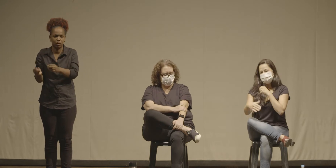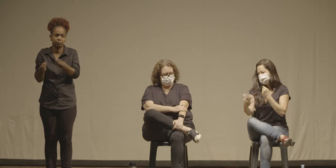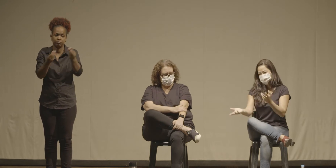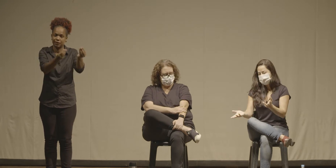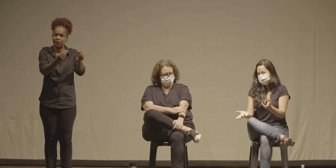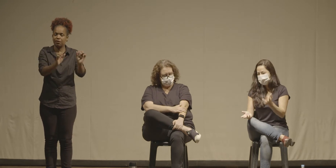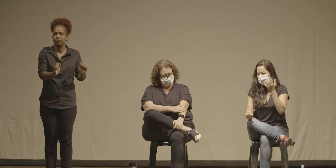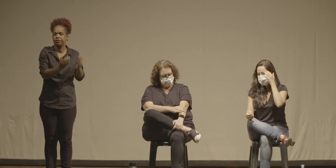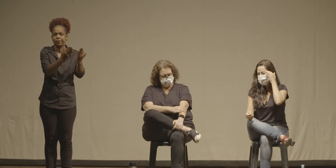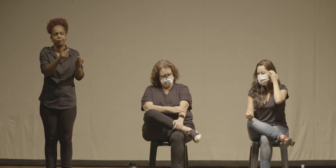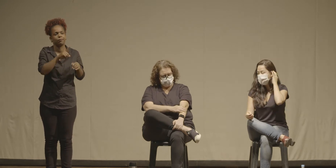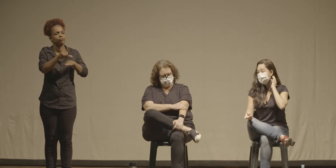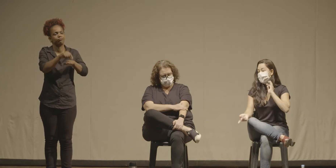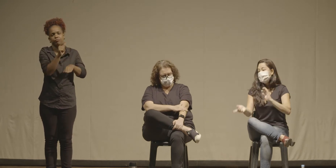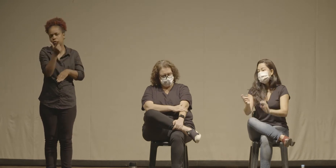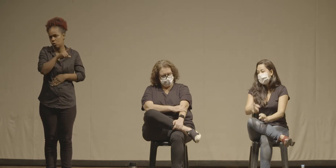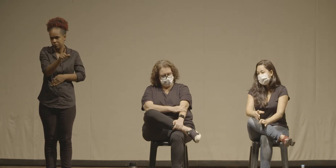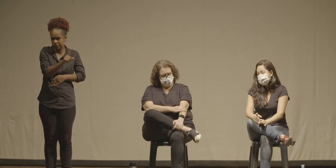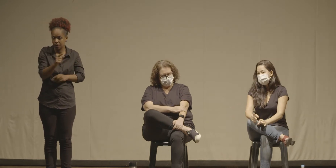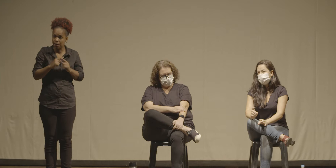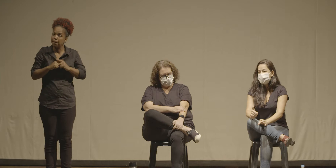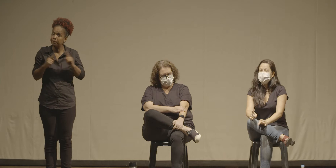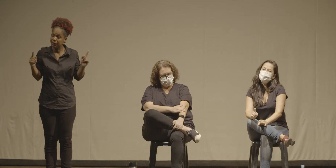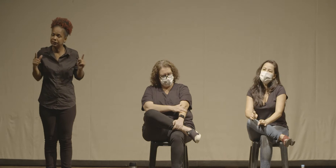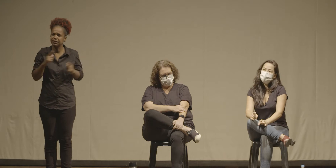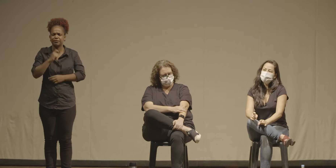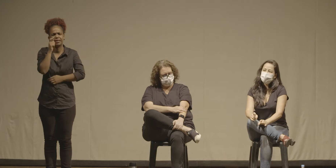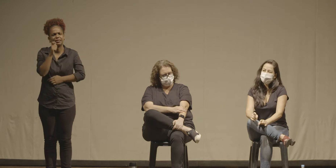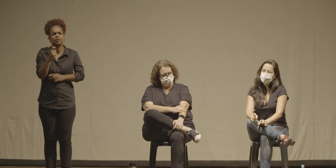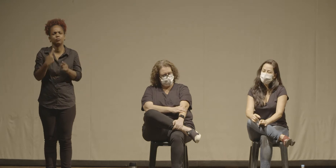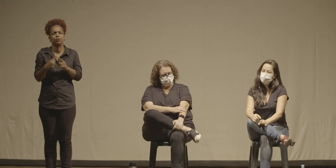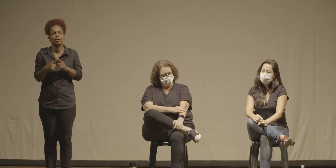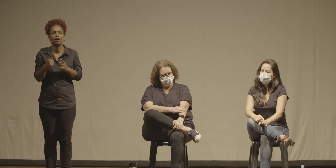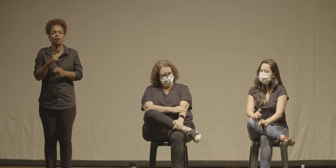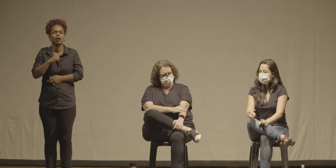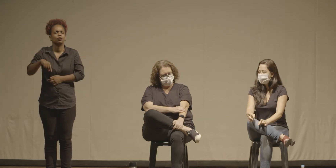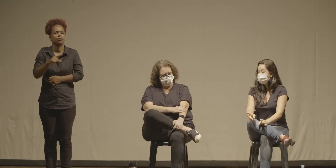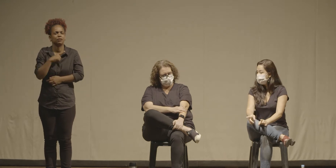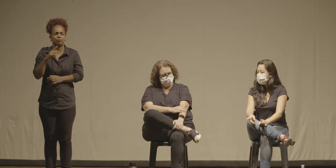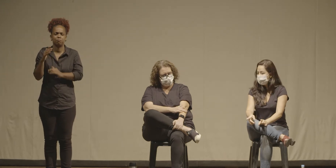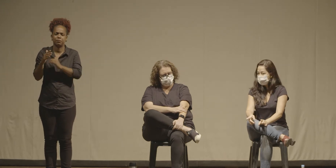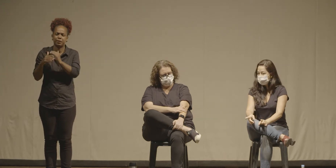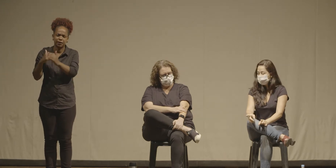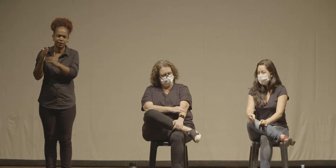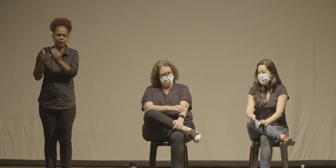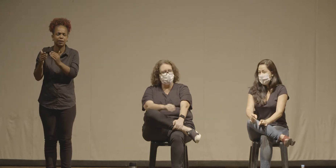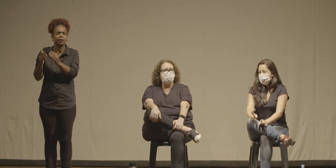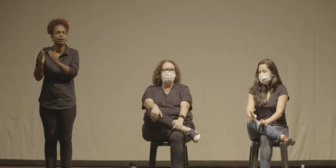Acabamos não sendo selecionados para esse festival, mas foi interessante porque fez a gente entrar num processo